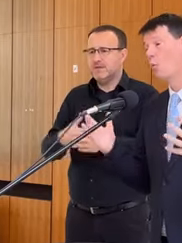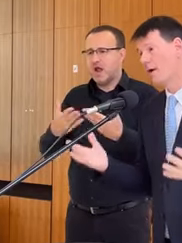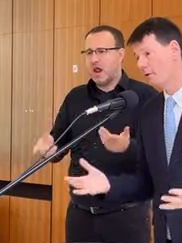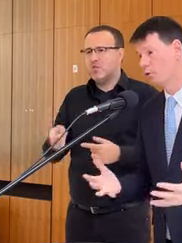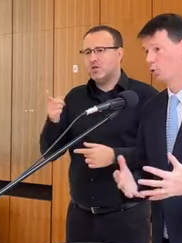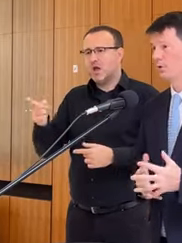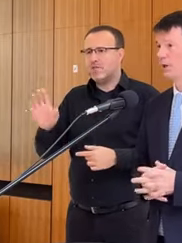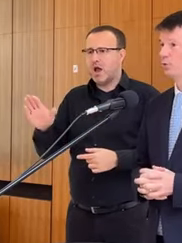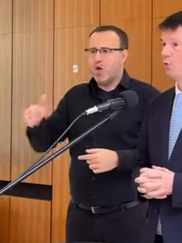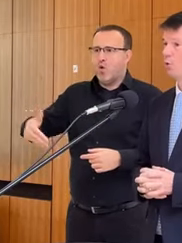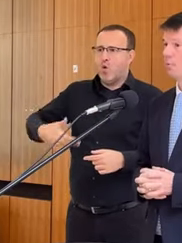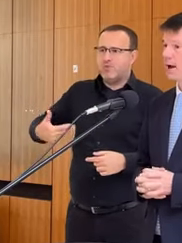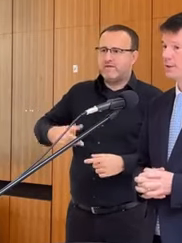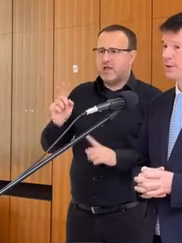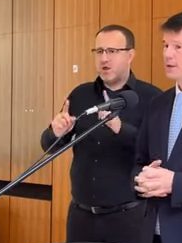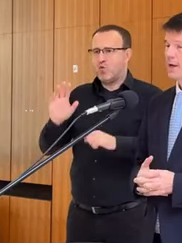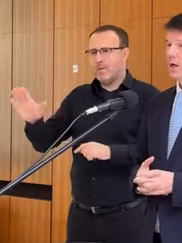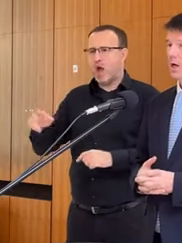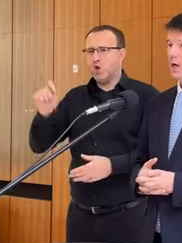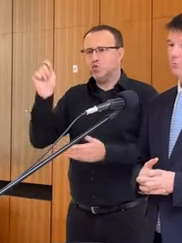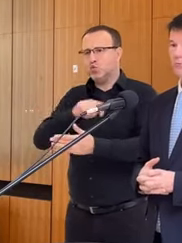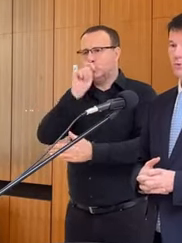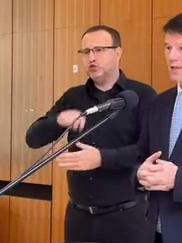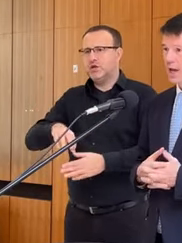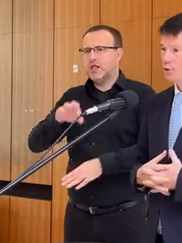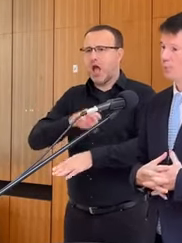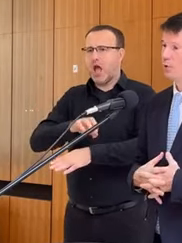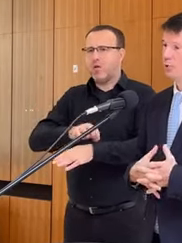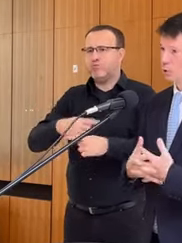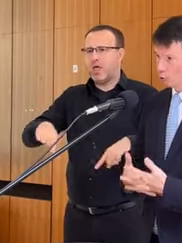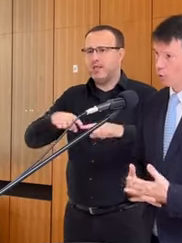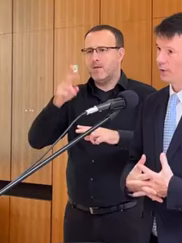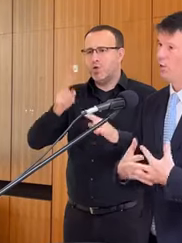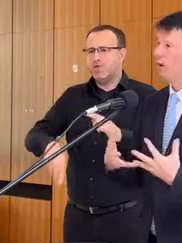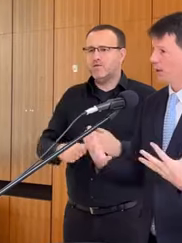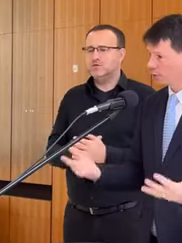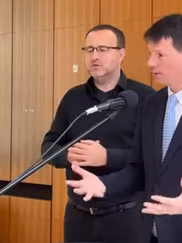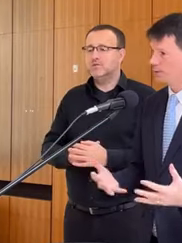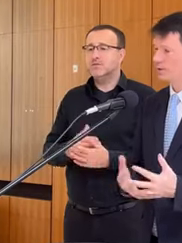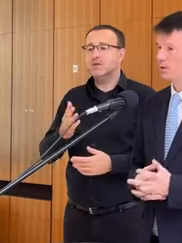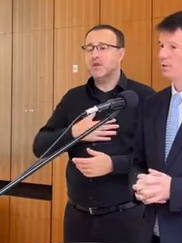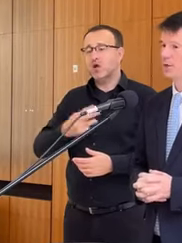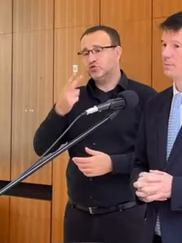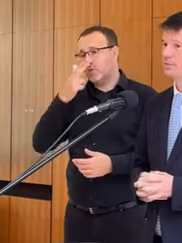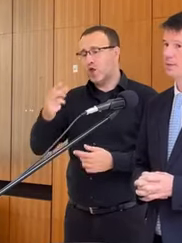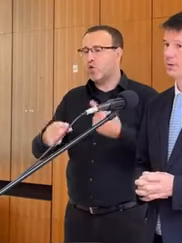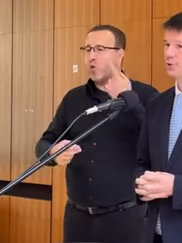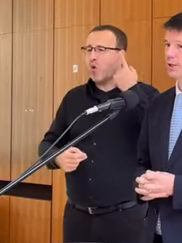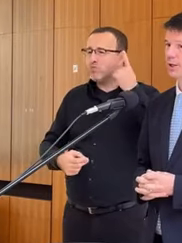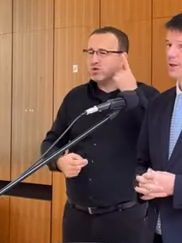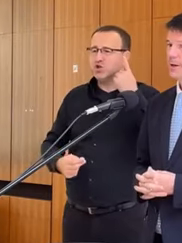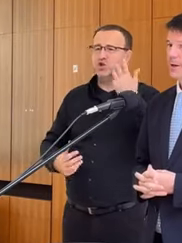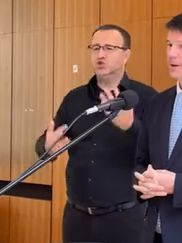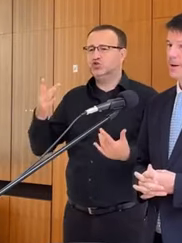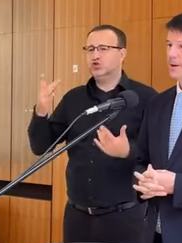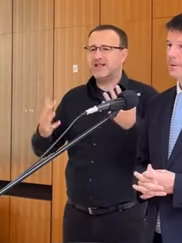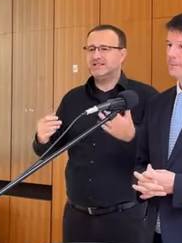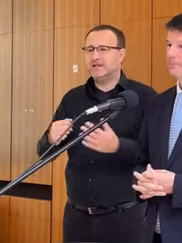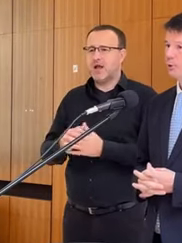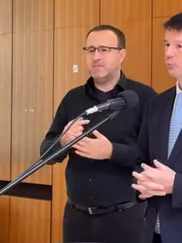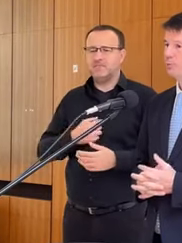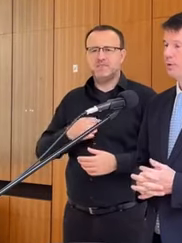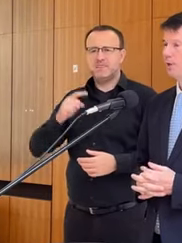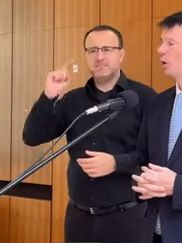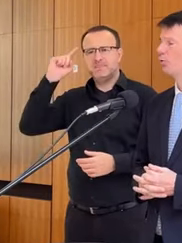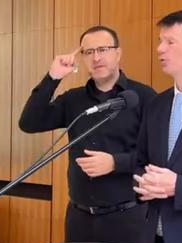tejto obave, ktorú by niekto mohol mať. Z nášho pohľadu odborného, ale aj štatistického si nemyslíme, že